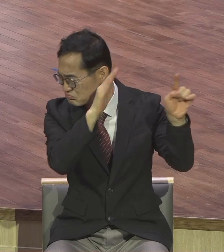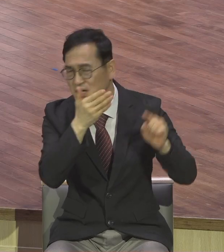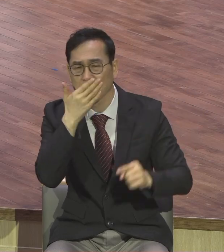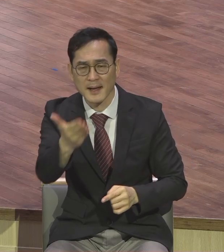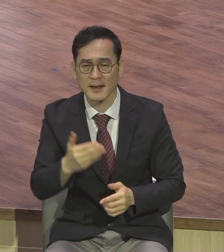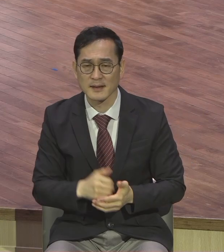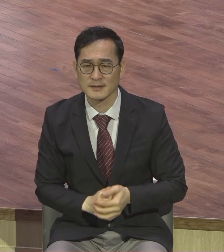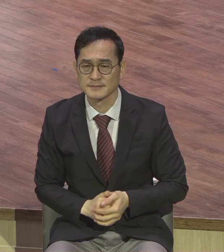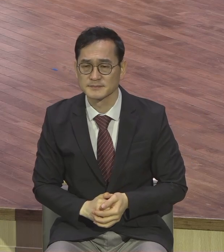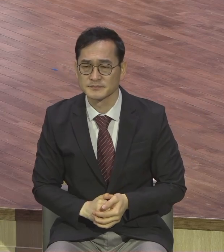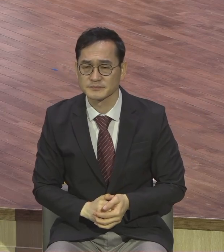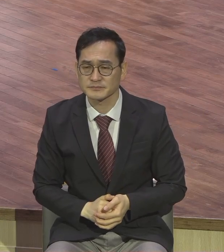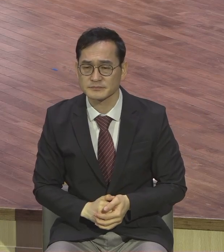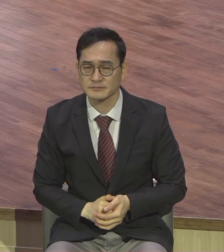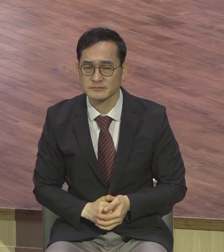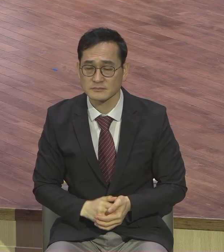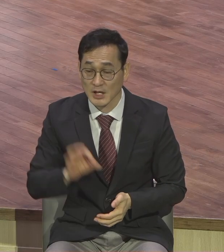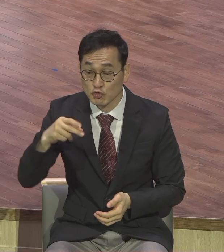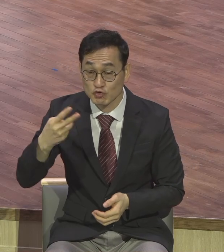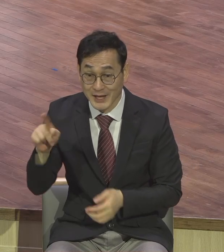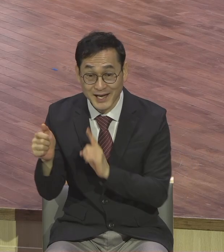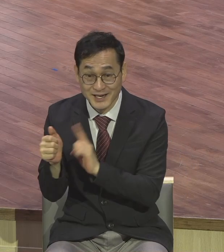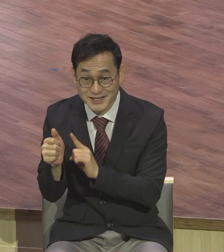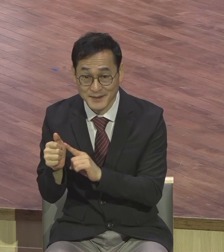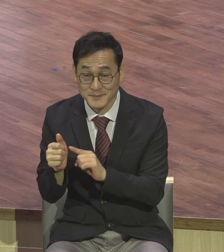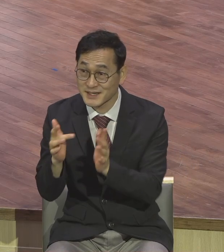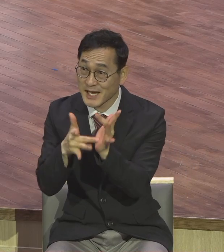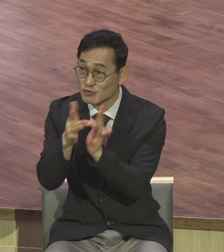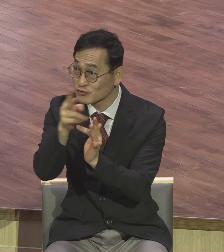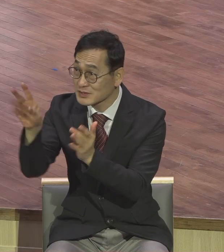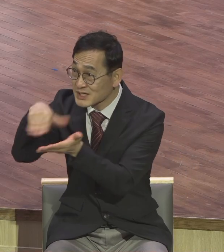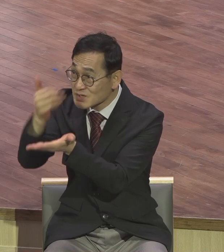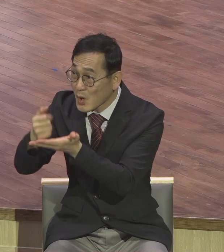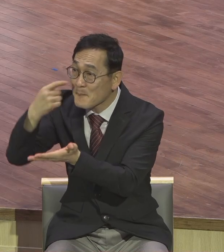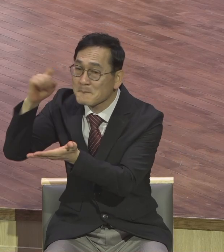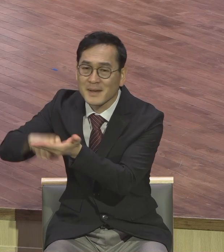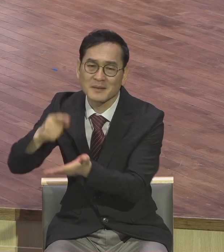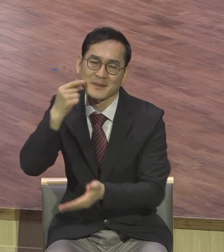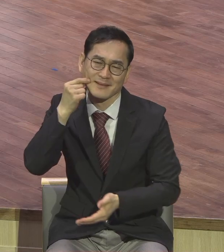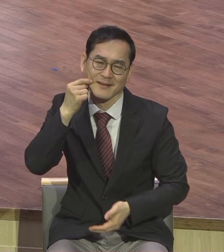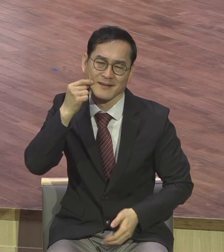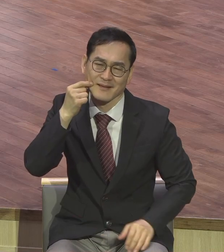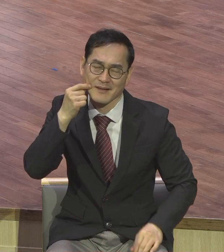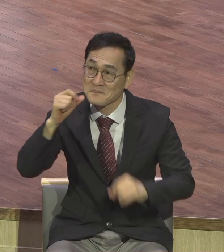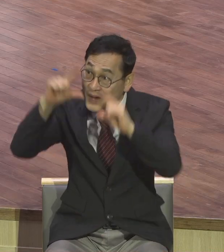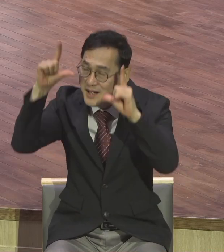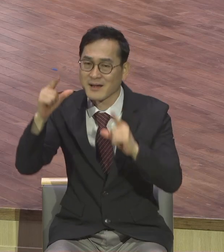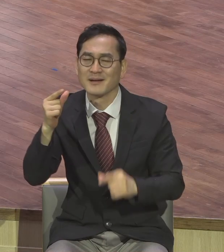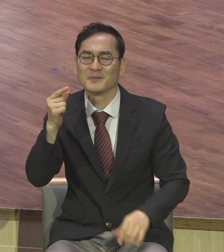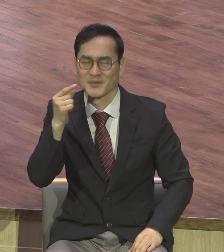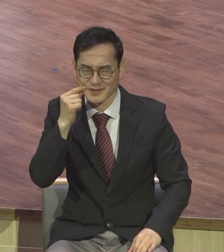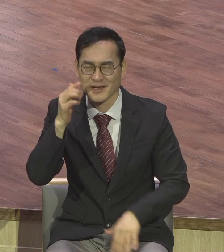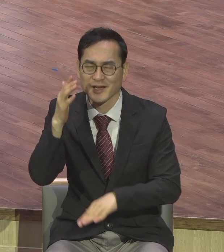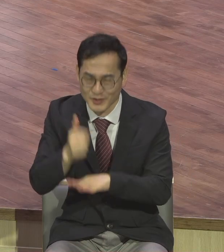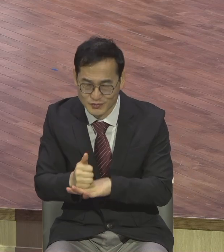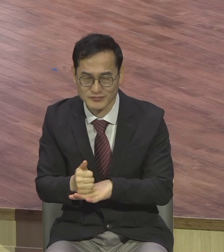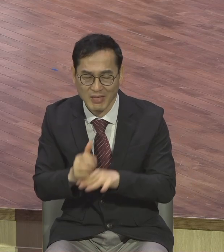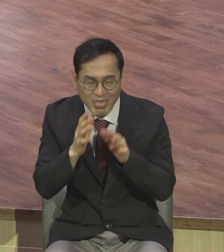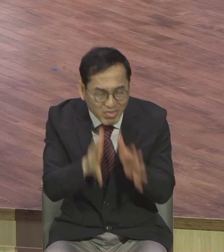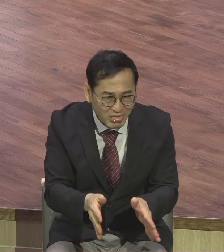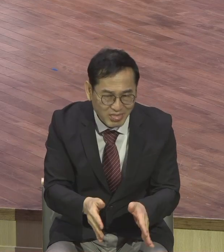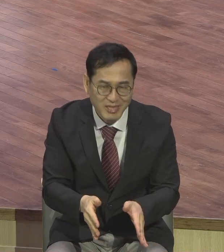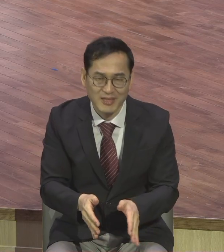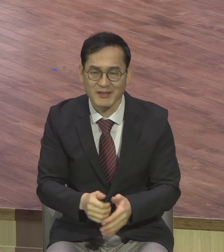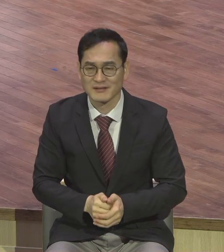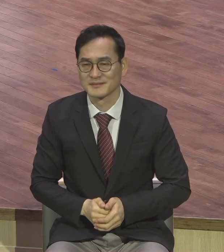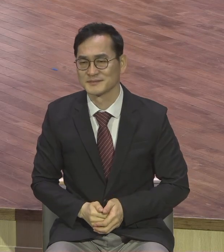가룟 유다는 이거를 발견 못했어. 이리 배신자가 되는 겁니다. 이 가룟 유다는요, 다른